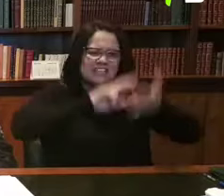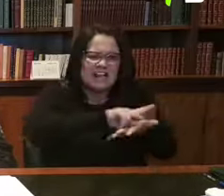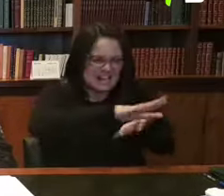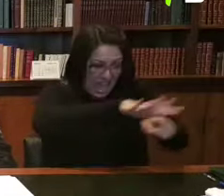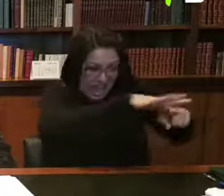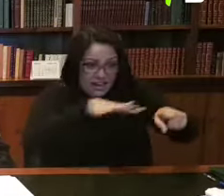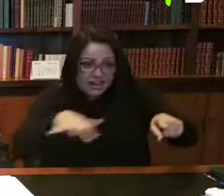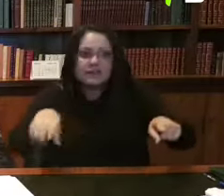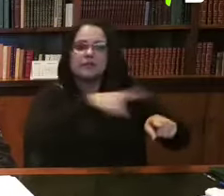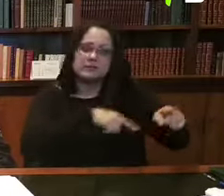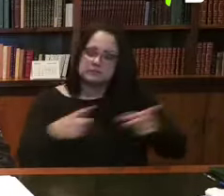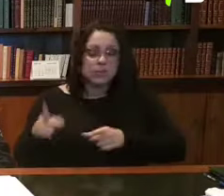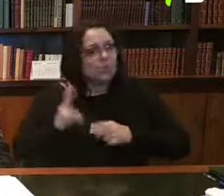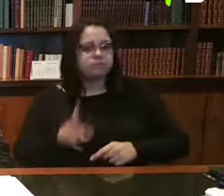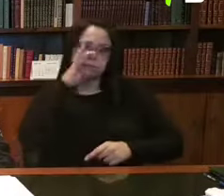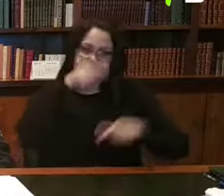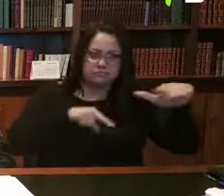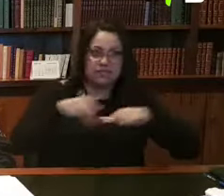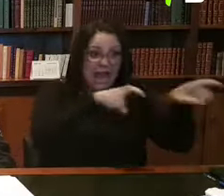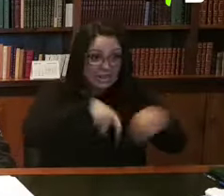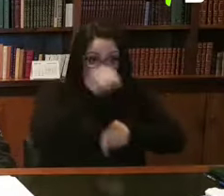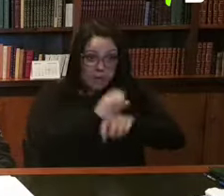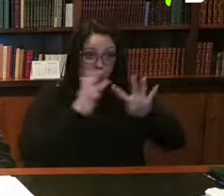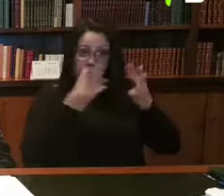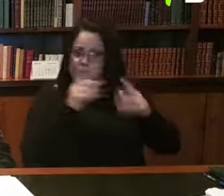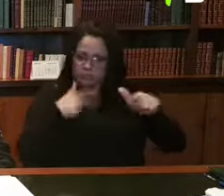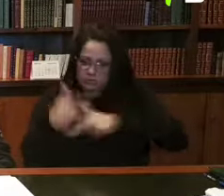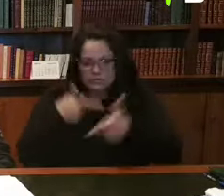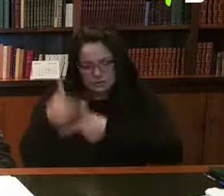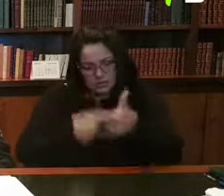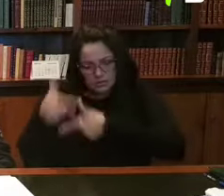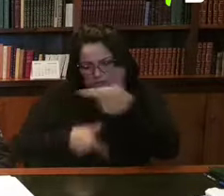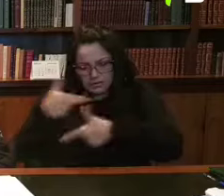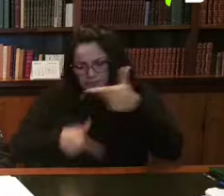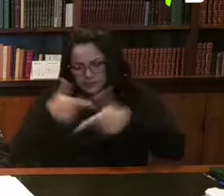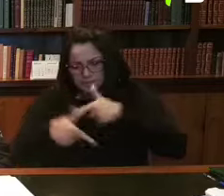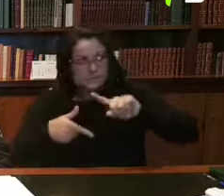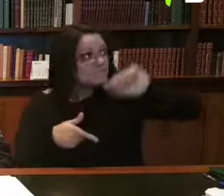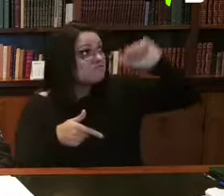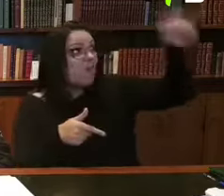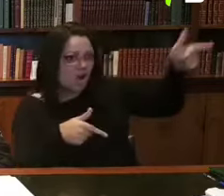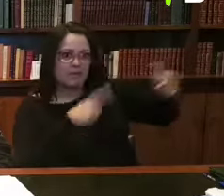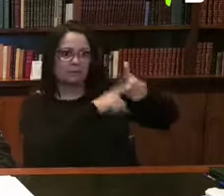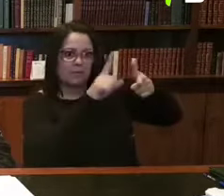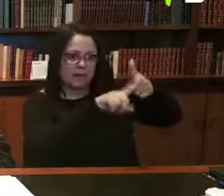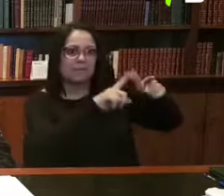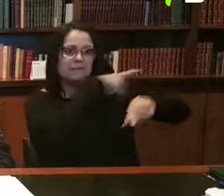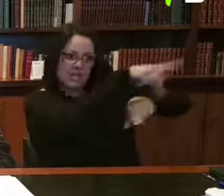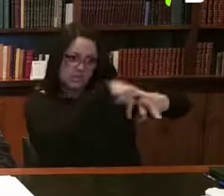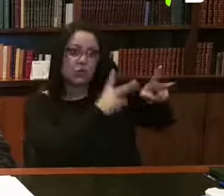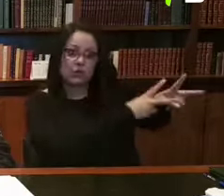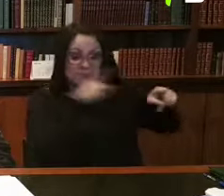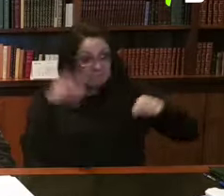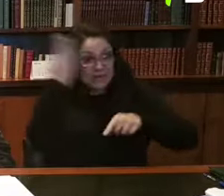minerais então as exportações brasileiras continuam subindo é o choque que vinha de fora no brasil acabou não vindo porque as exportações